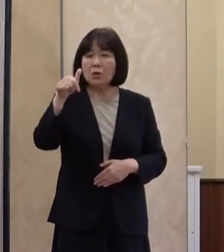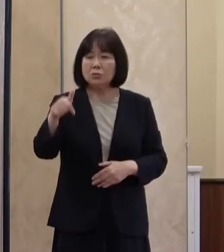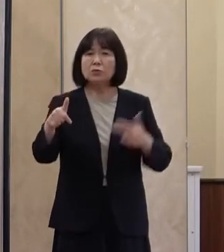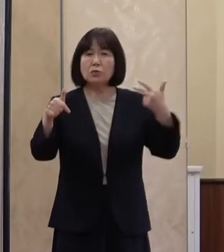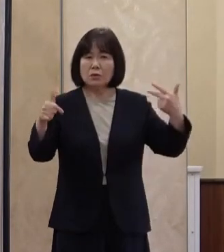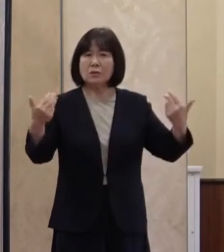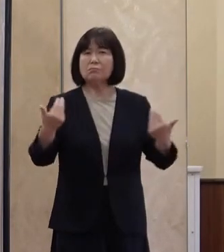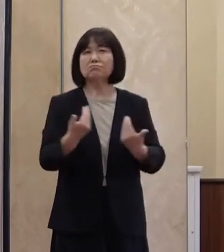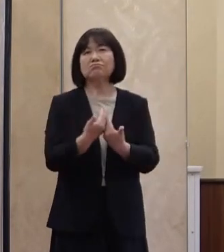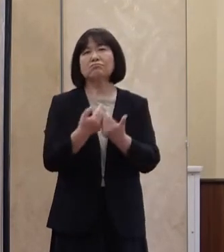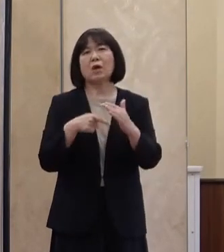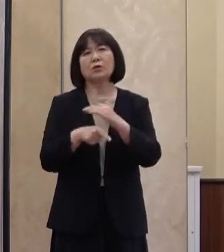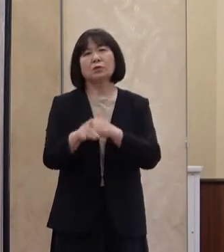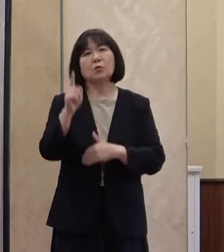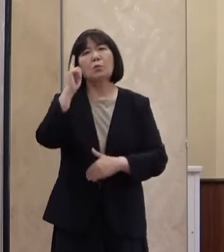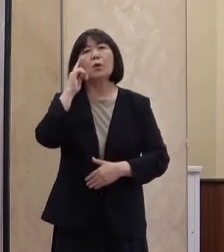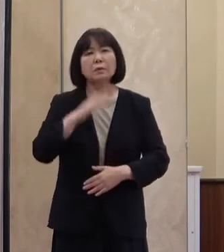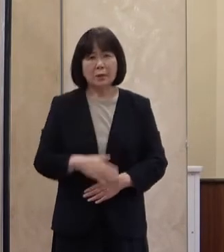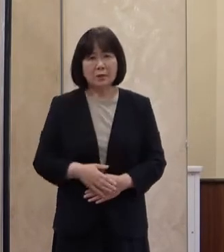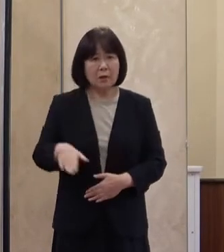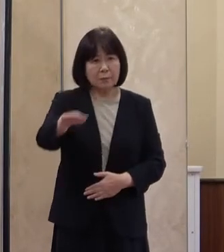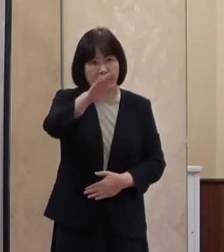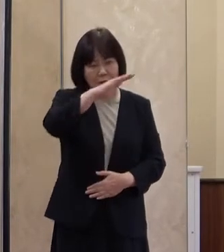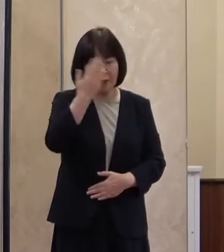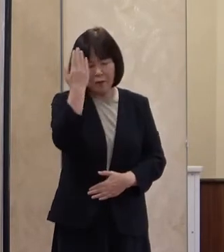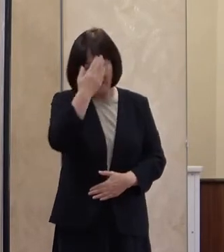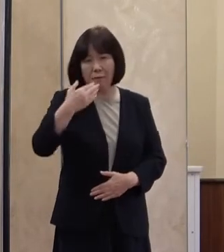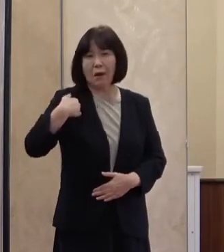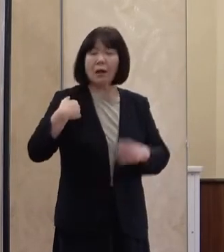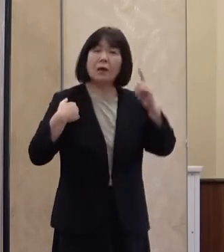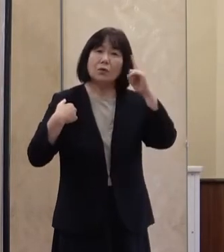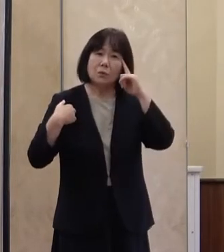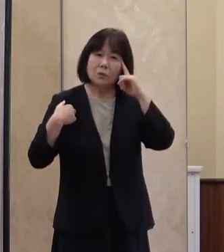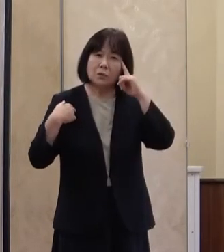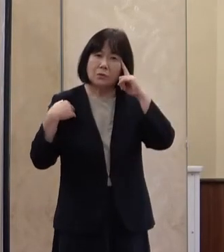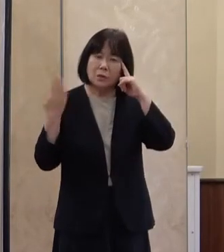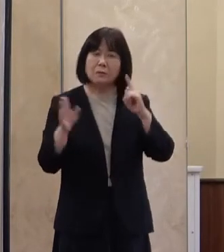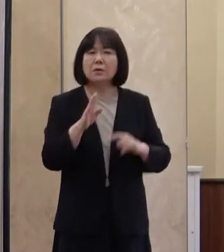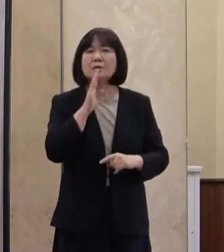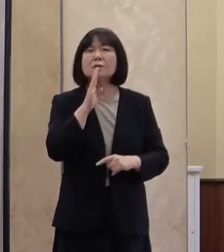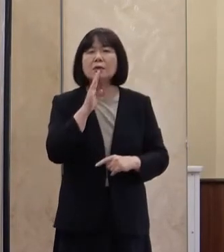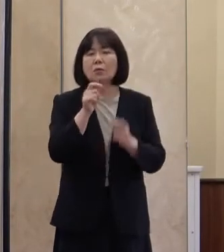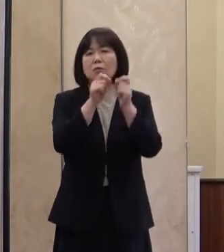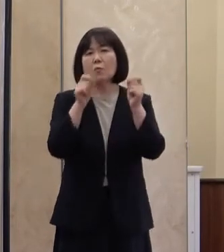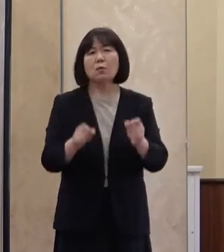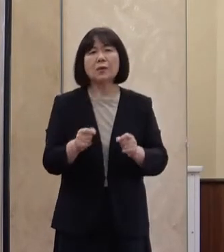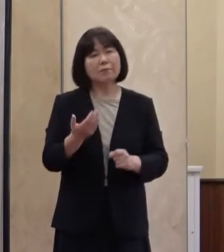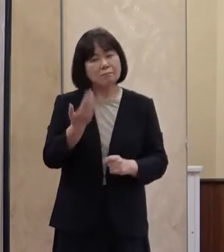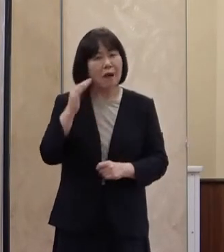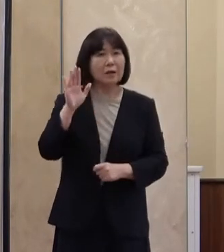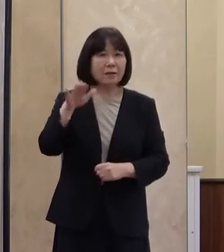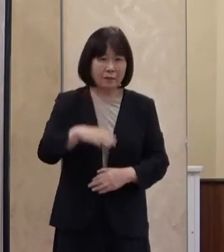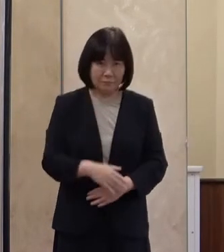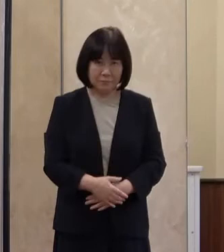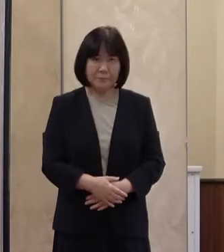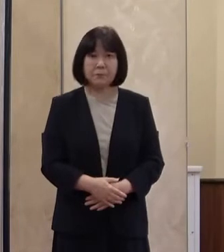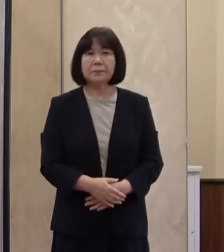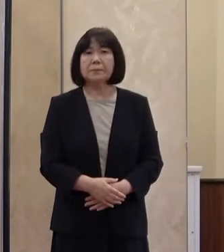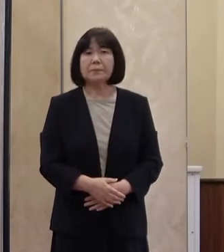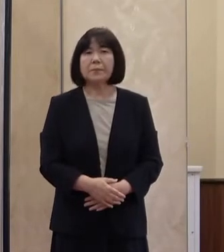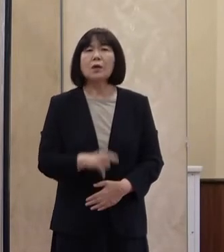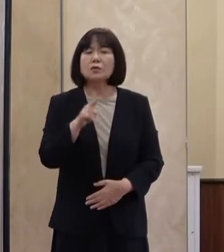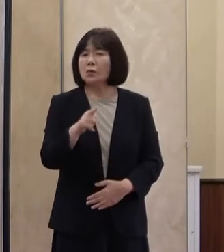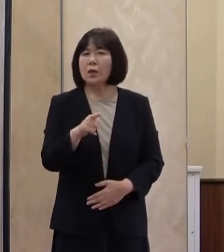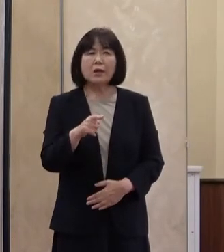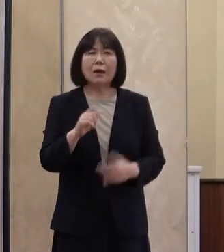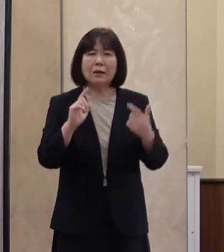います。でこれはまあ皆さんには見えにくいところですが、実際にこれはそういうことがあったわけです。でそれじゃ